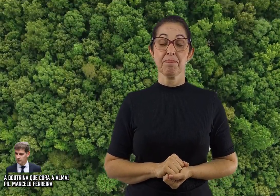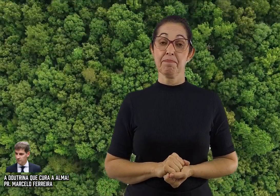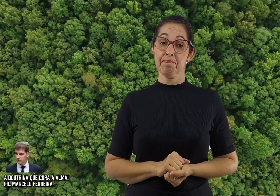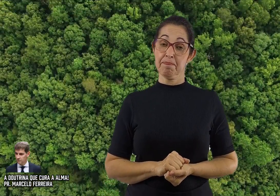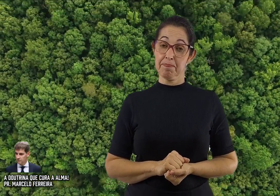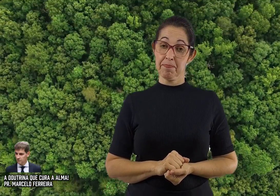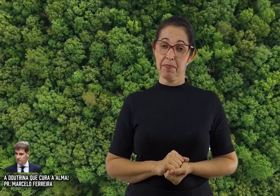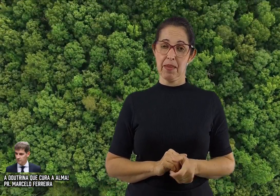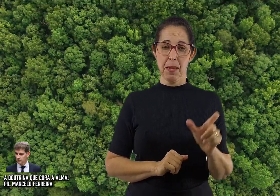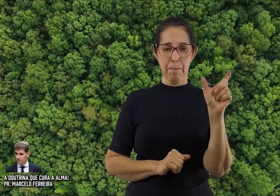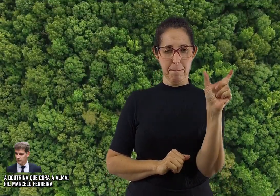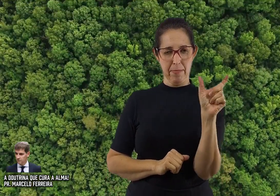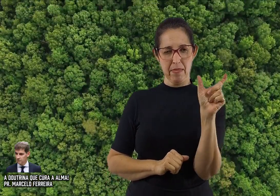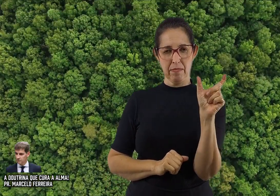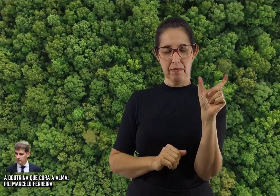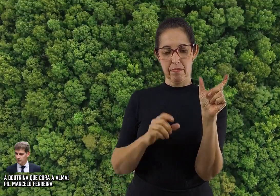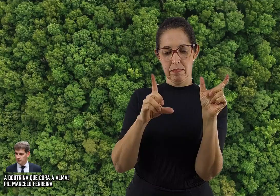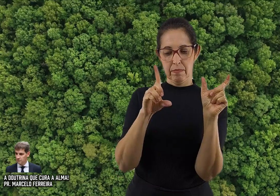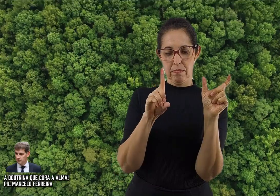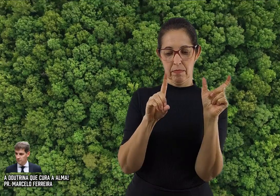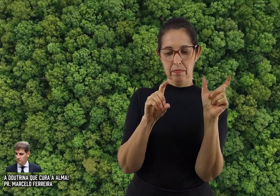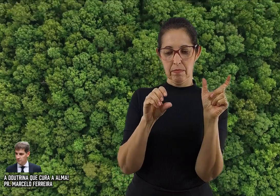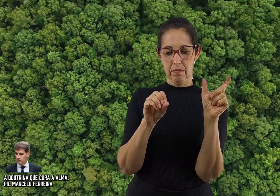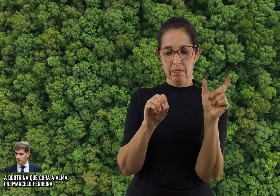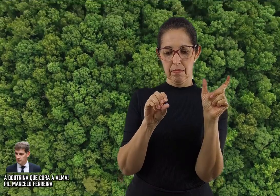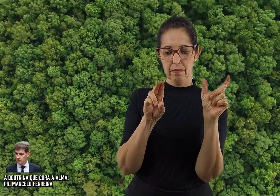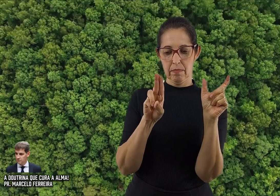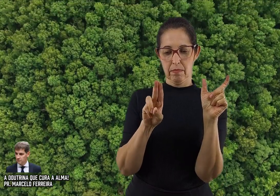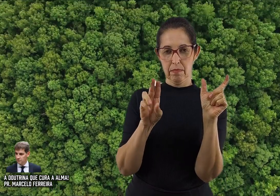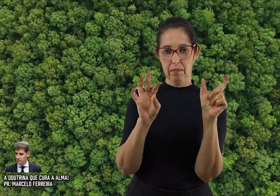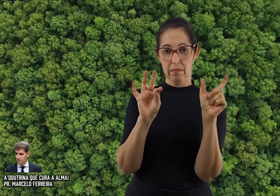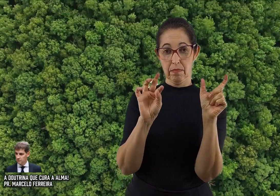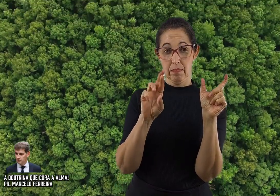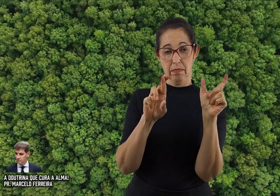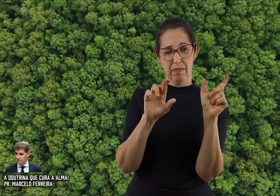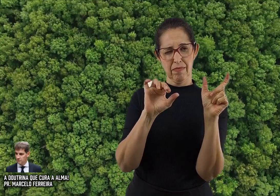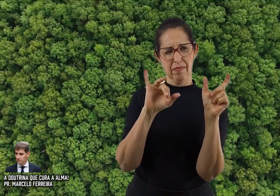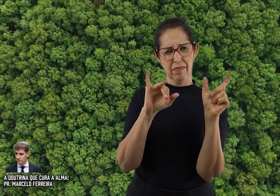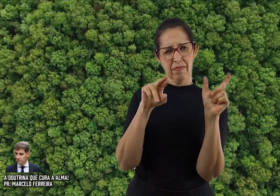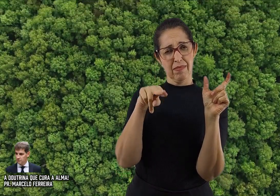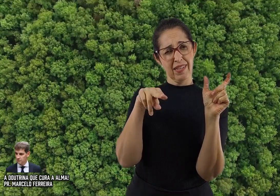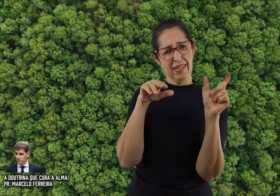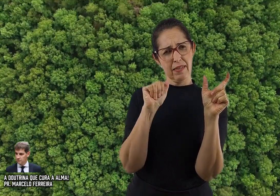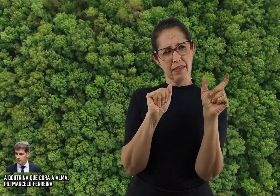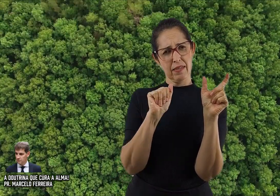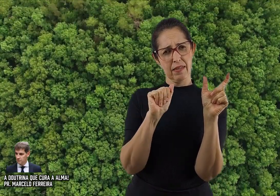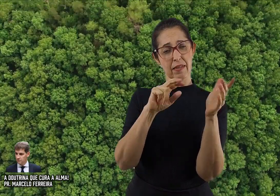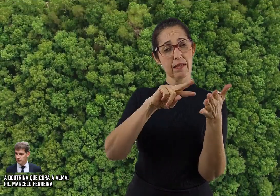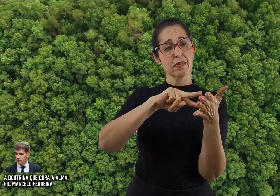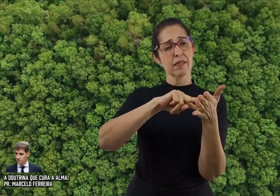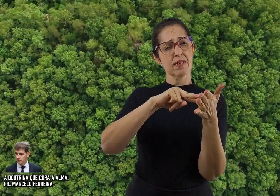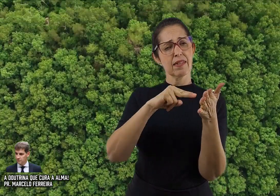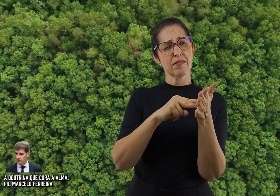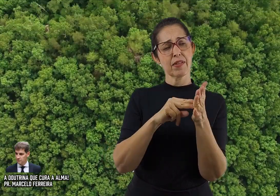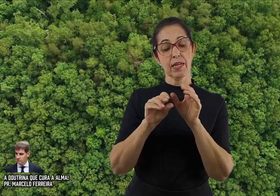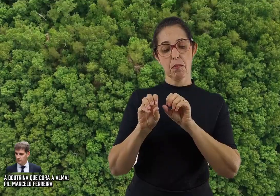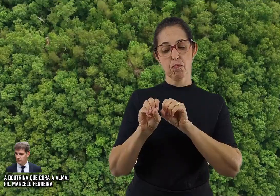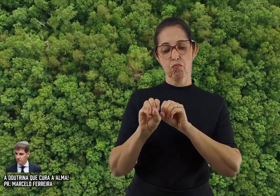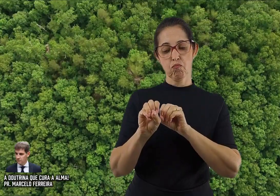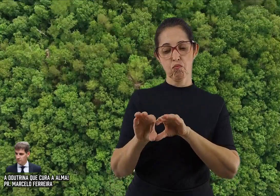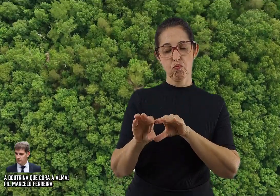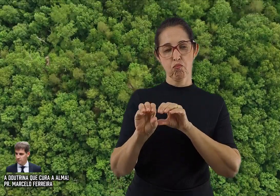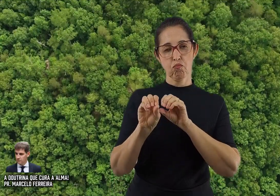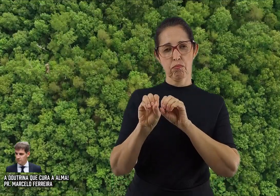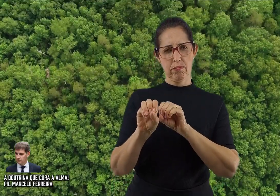A palavra doutrina quer dizer e significa ensino.